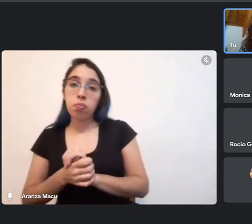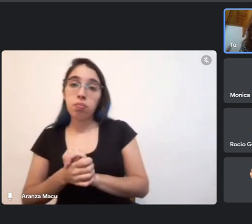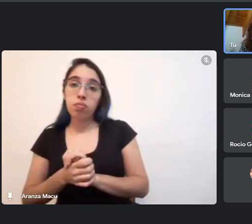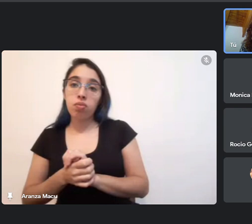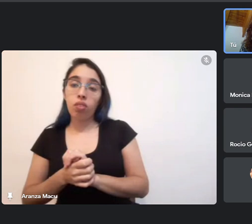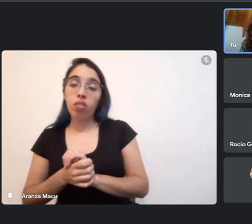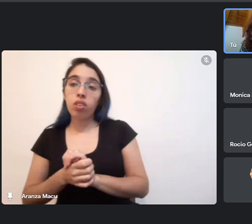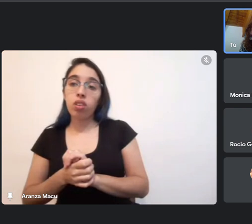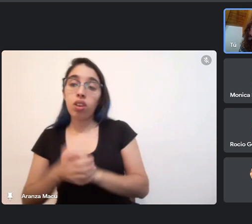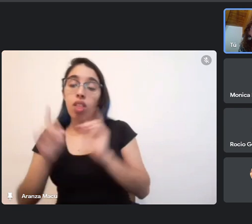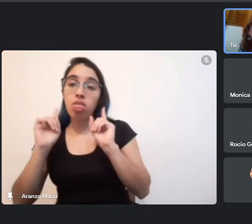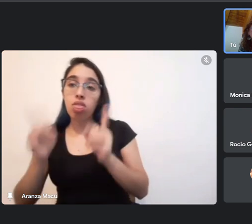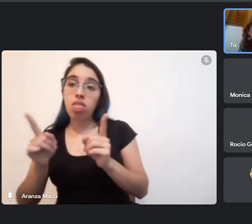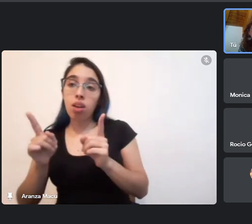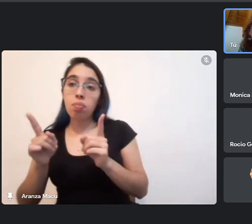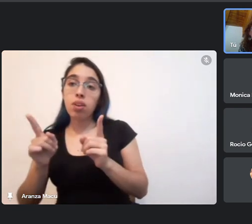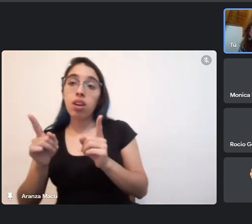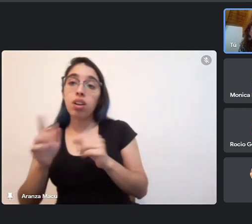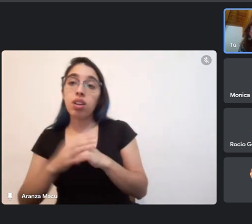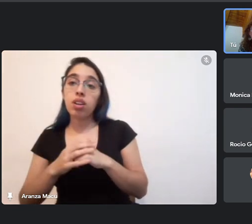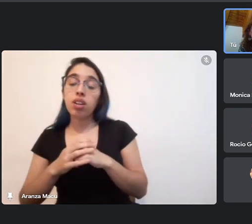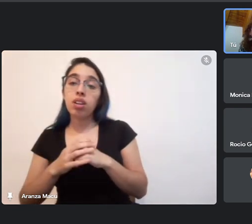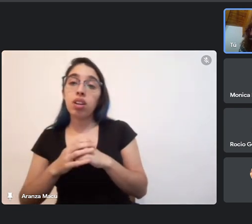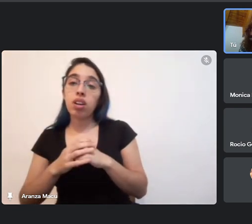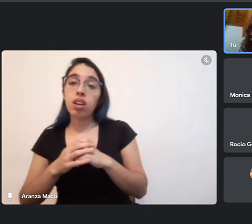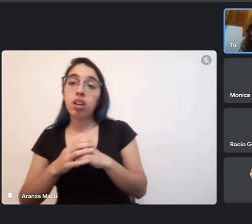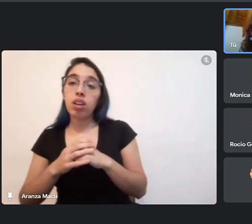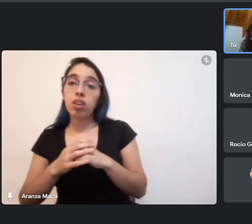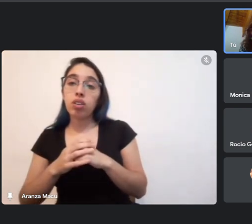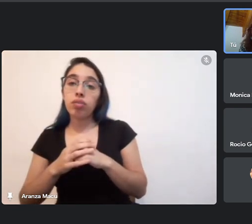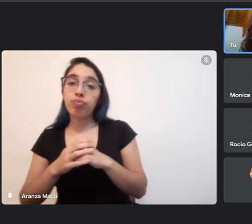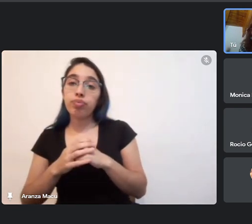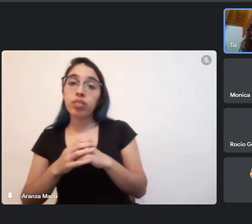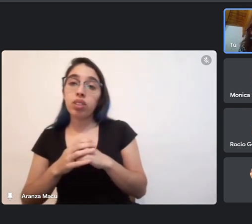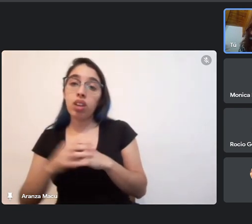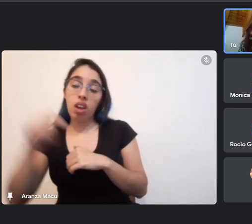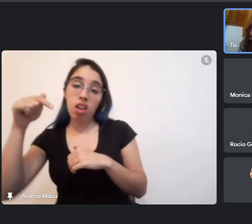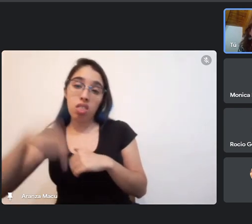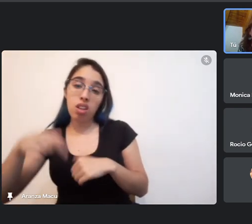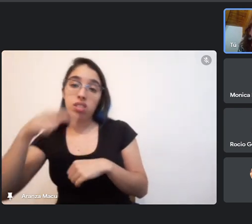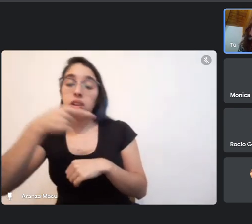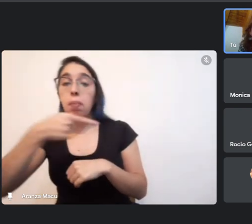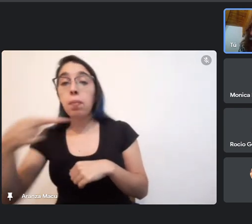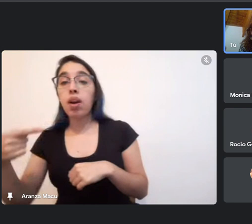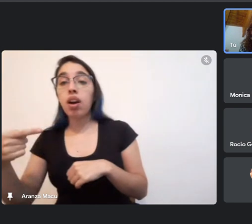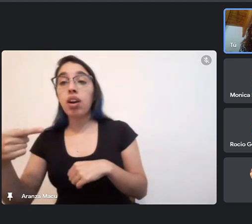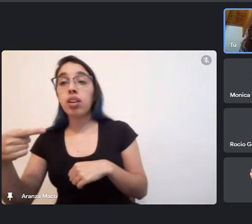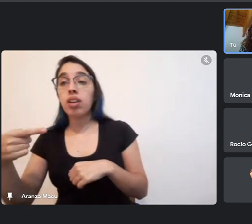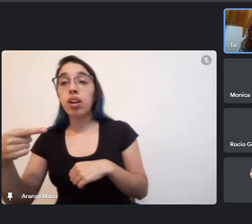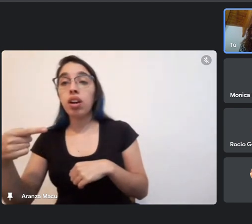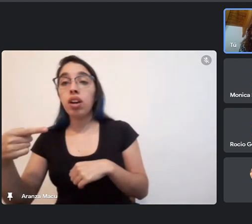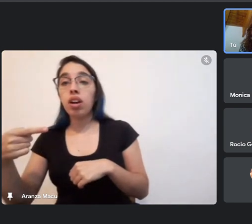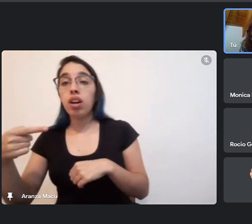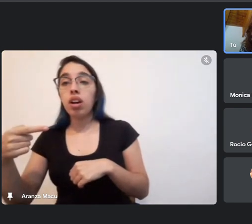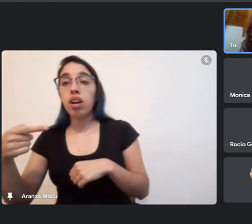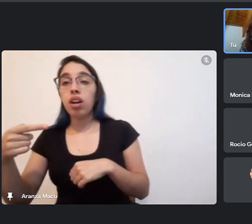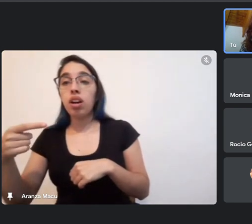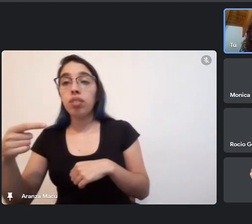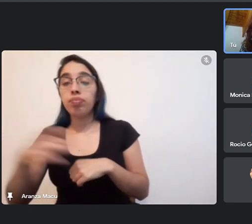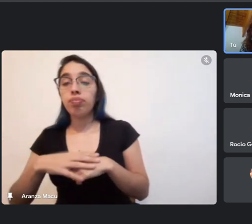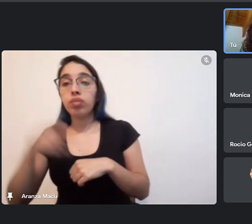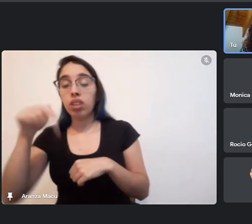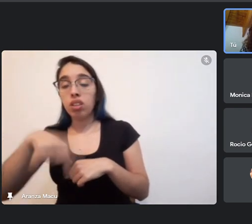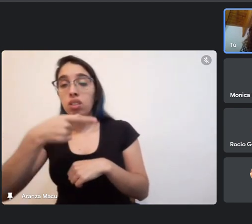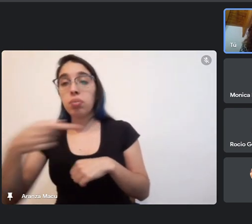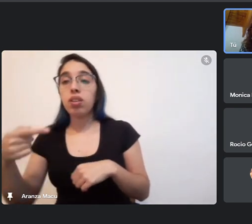esta semana, a pesar de ser junio, sí, que tenemos después las mesas de julio y agosto, esta semana es